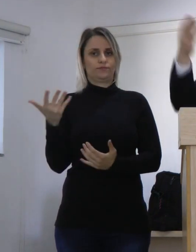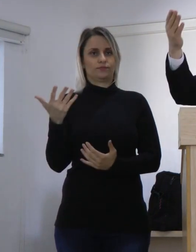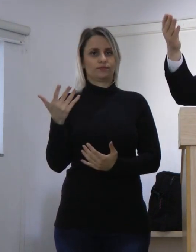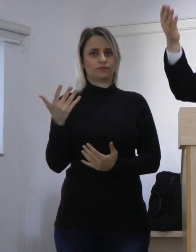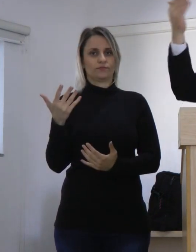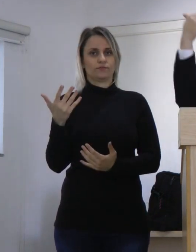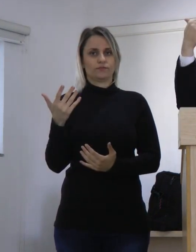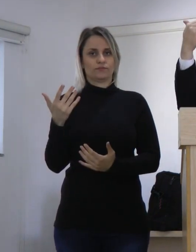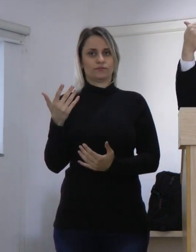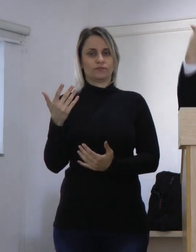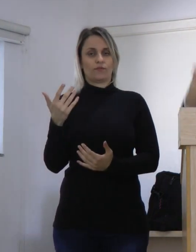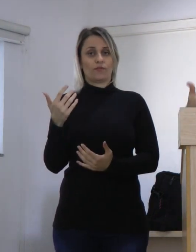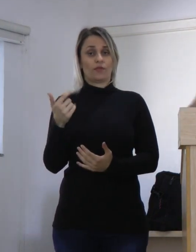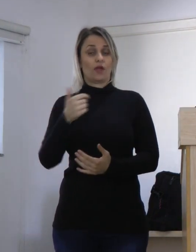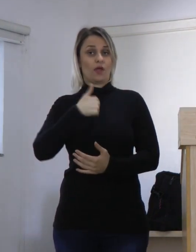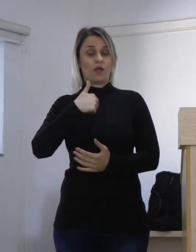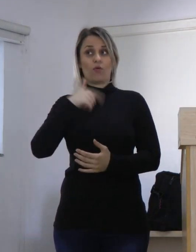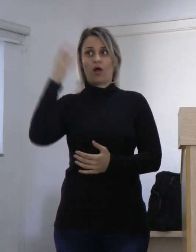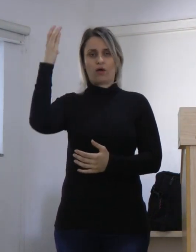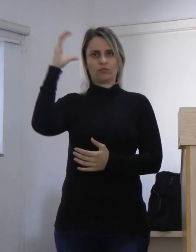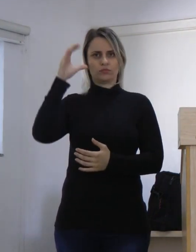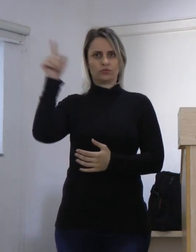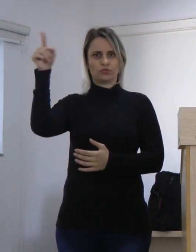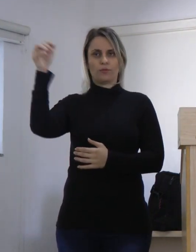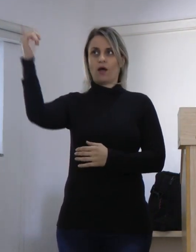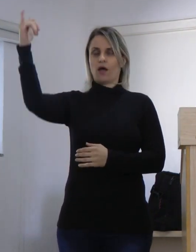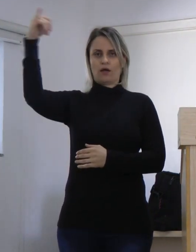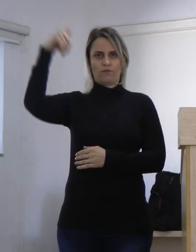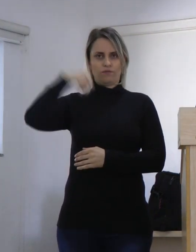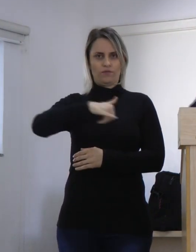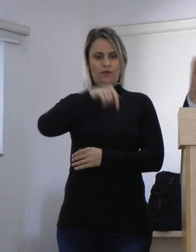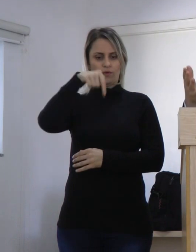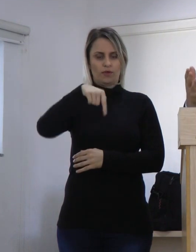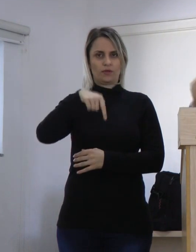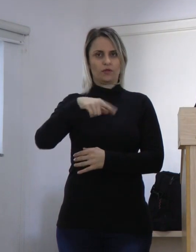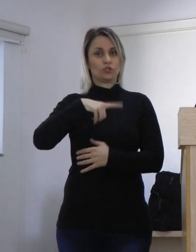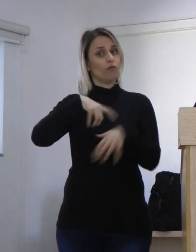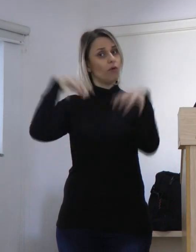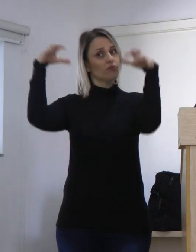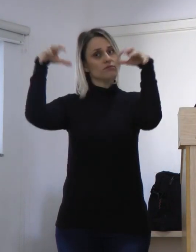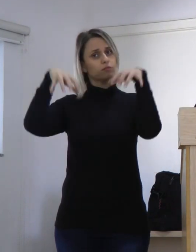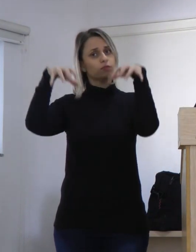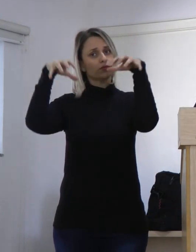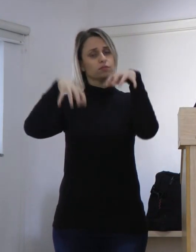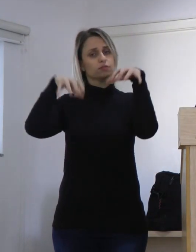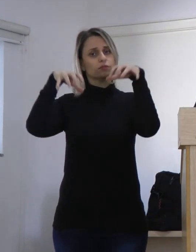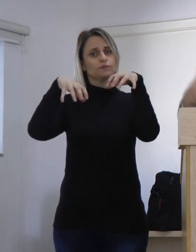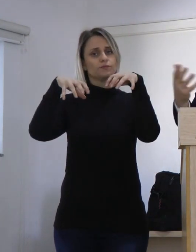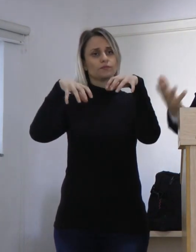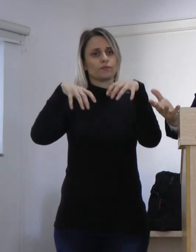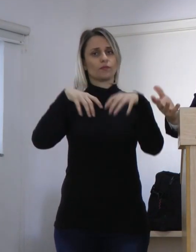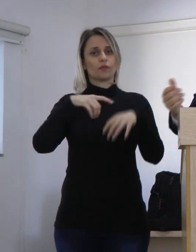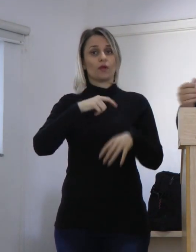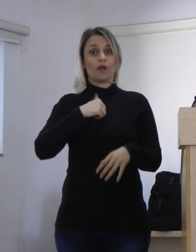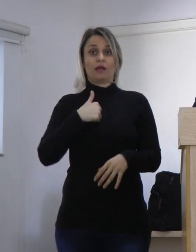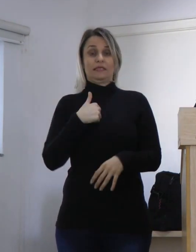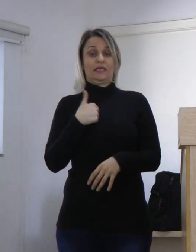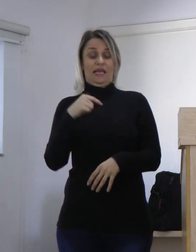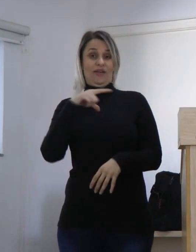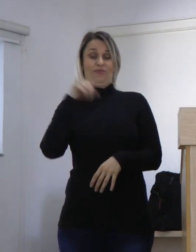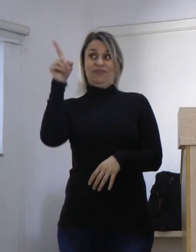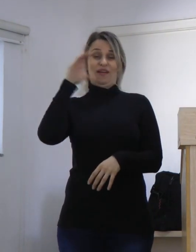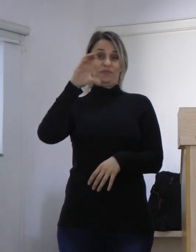Eu não vim de avião de Curitiba para cá, estava chovendo, cearense tem medo de chuva.